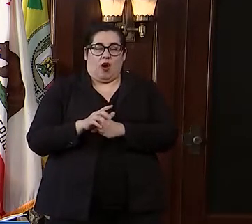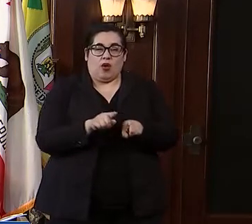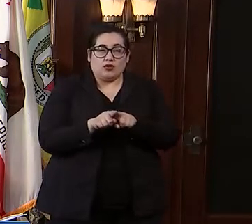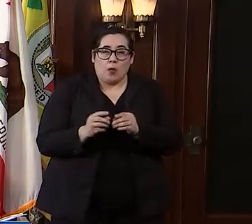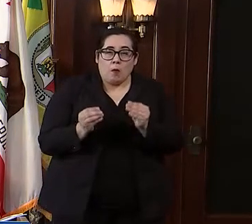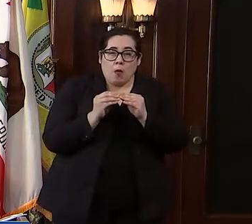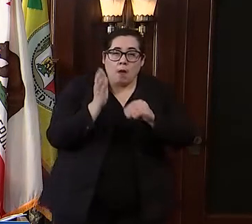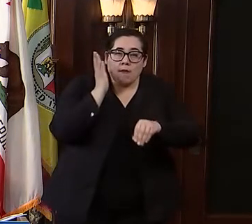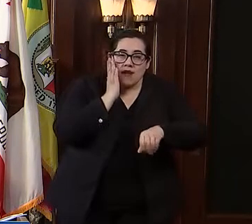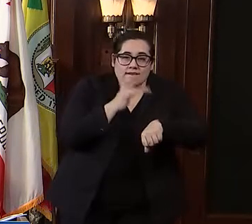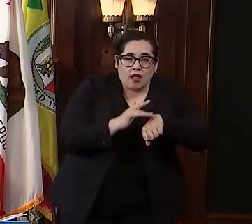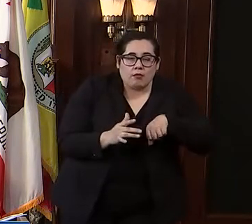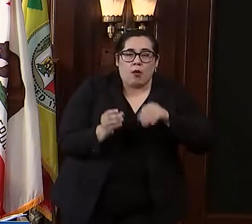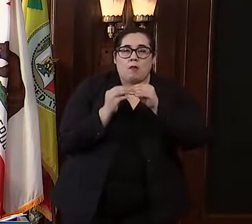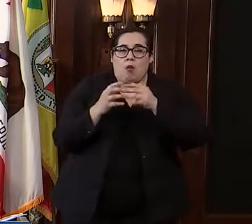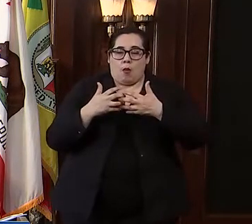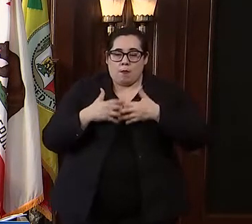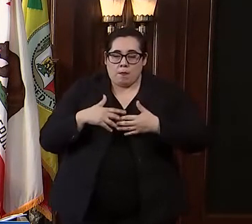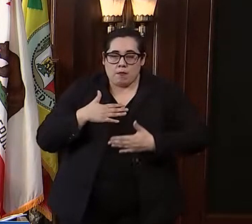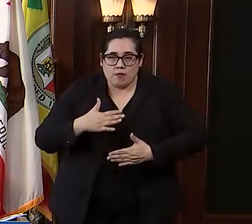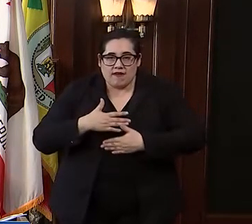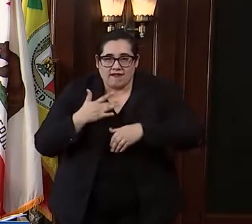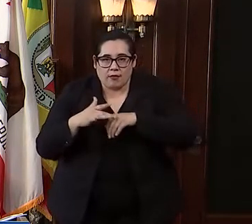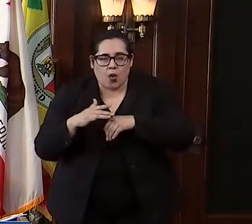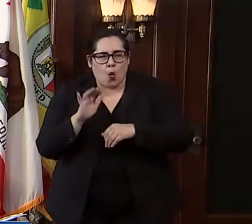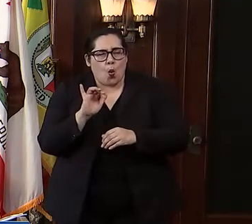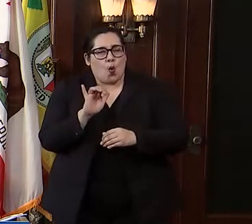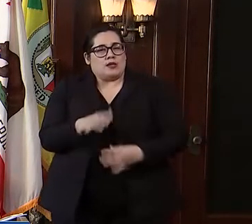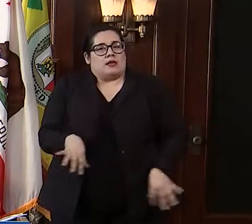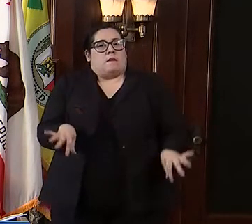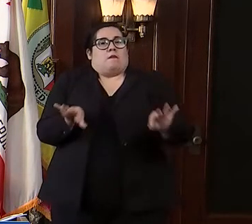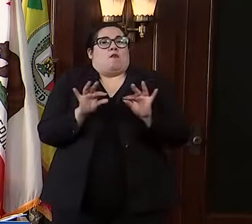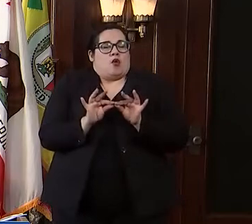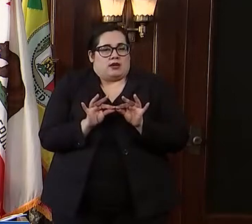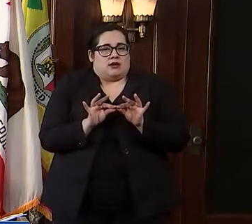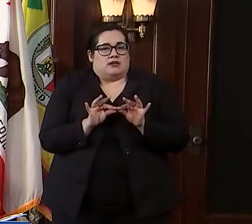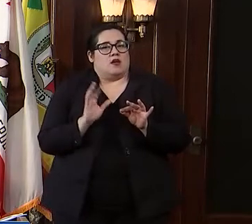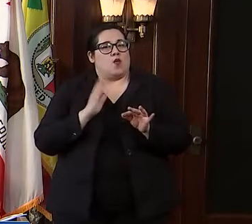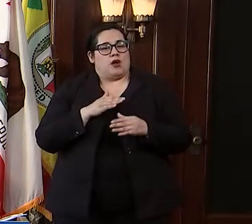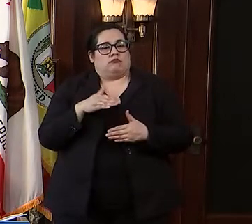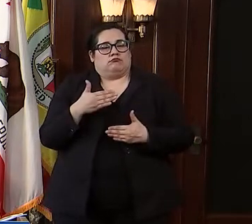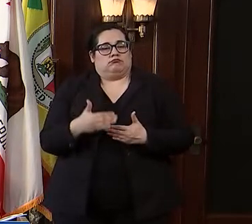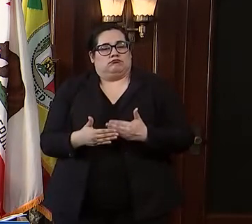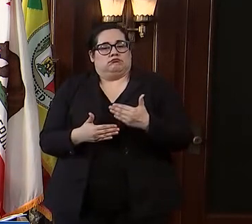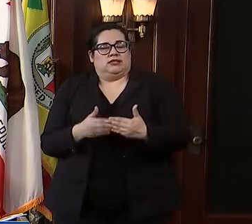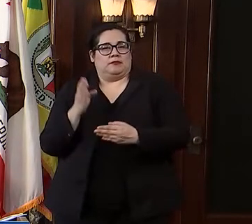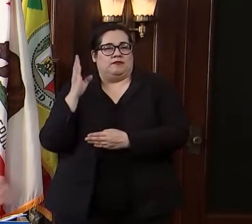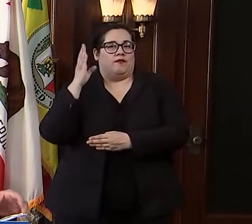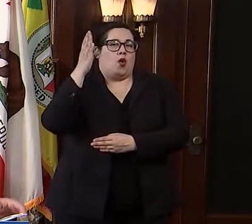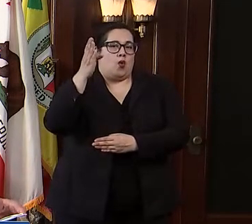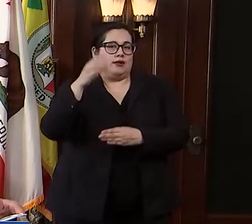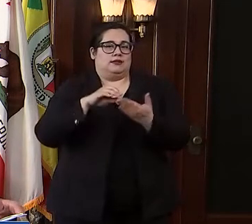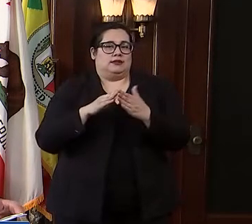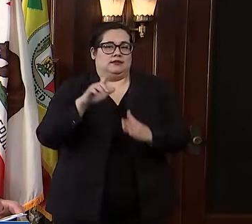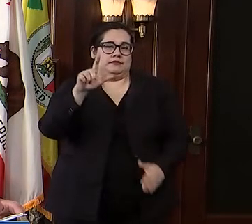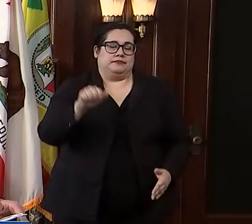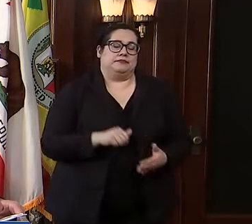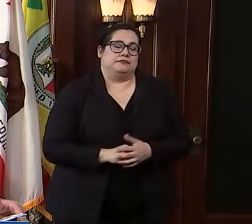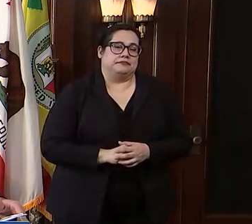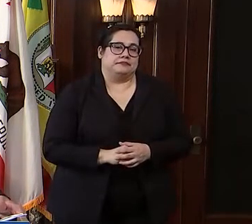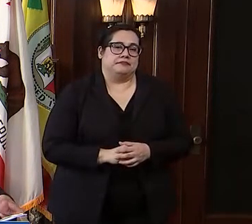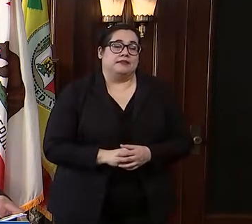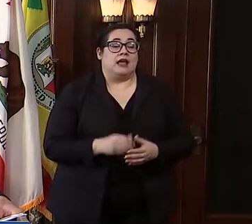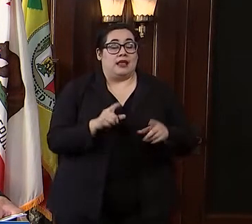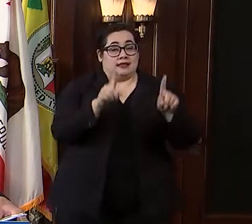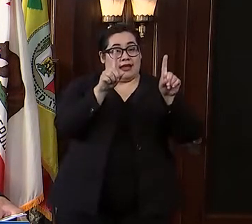más respiradores. Estos son muy importantes en nuestros pasos adelante en Los Ángeles.